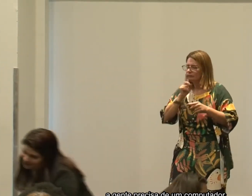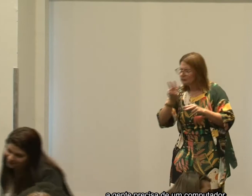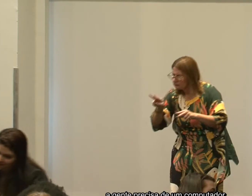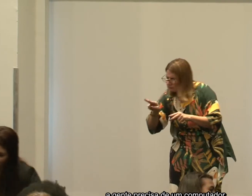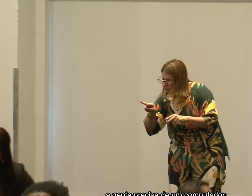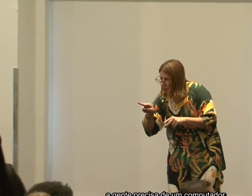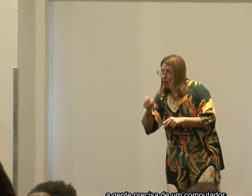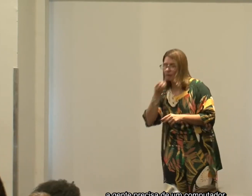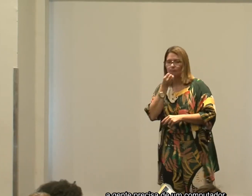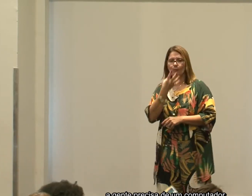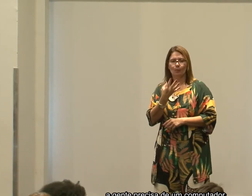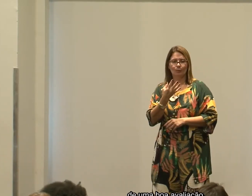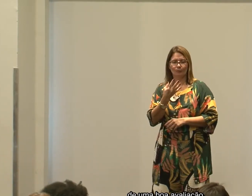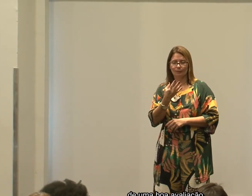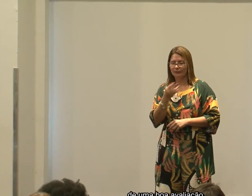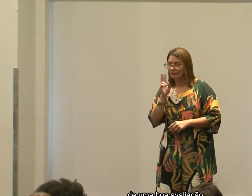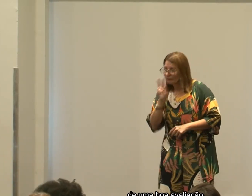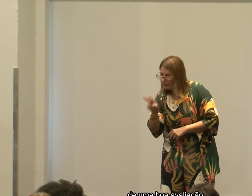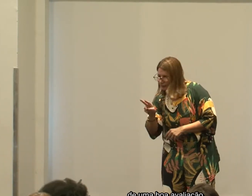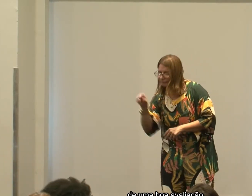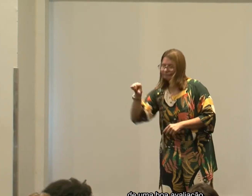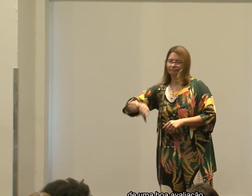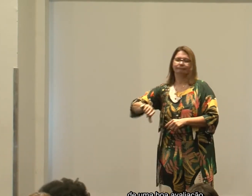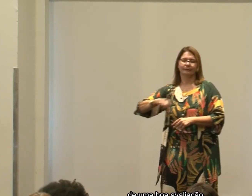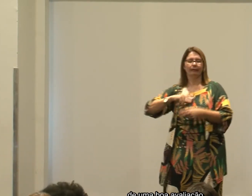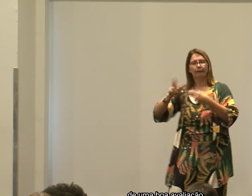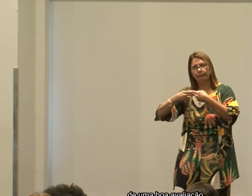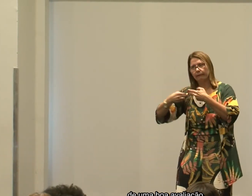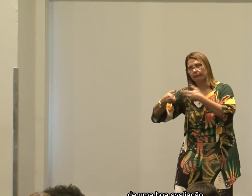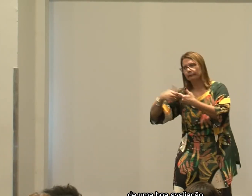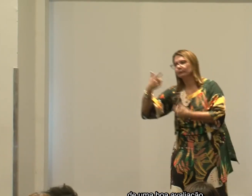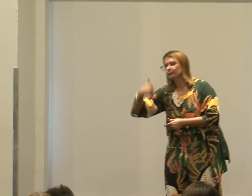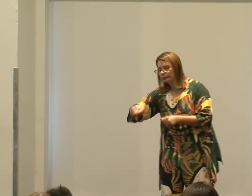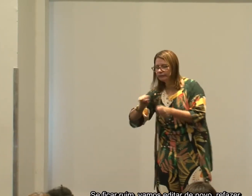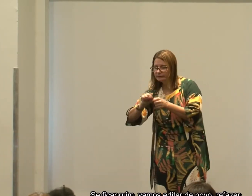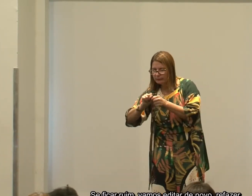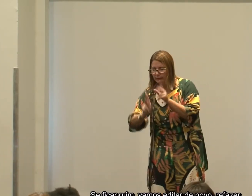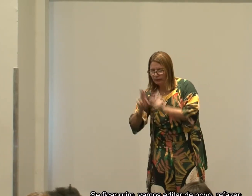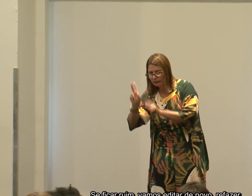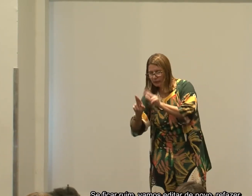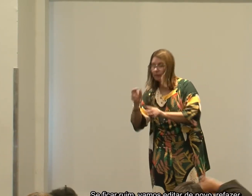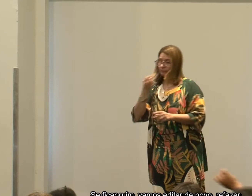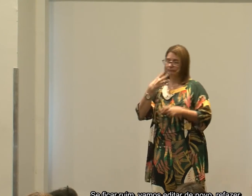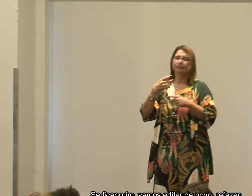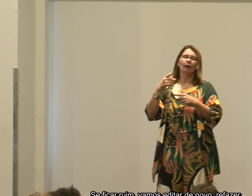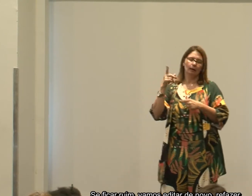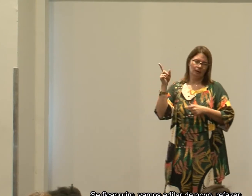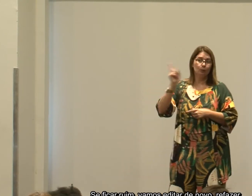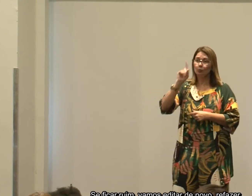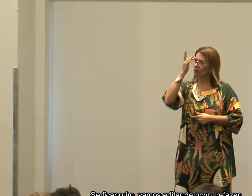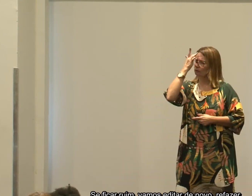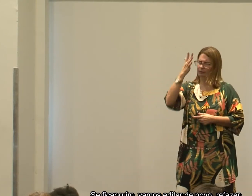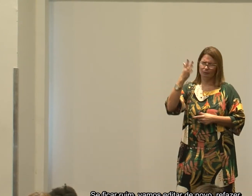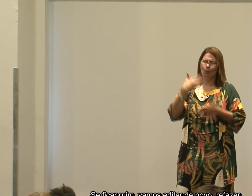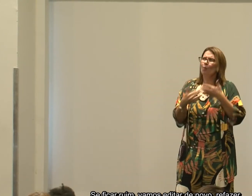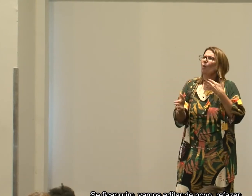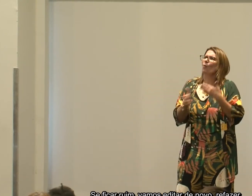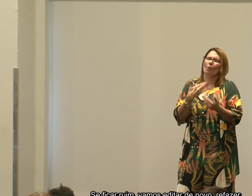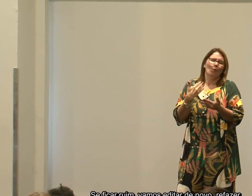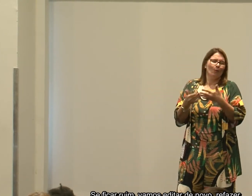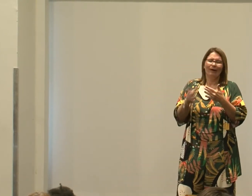a gente precisa de uma boa avaliação. Se ficar ruim, vamos editar de novo,